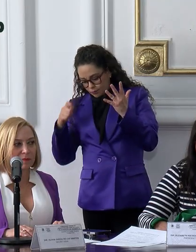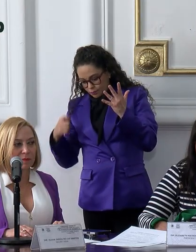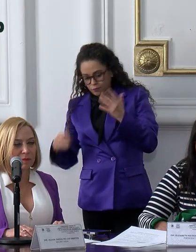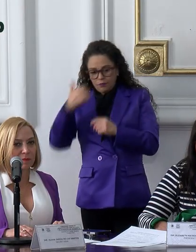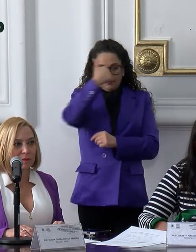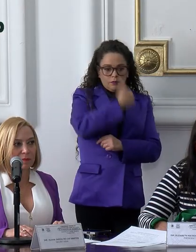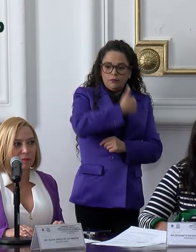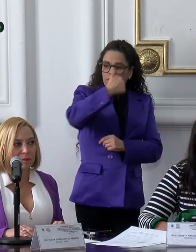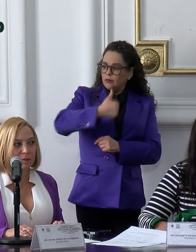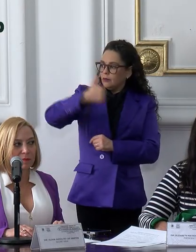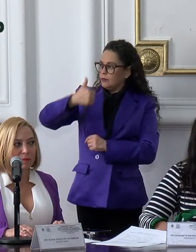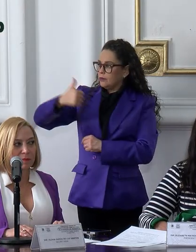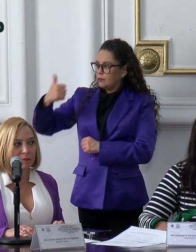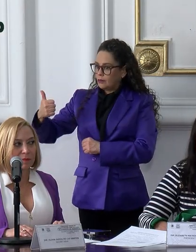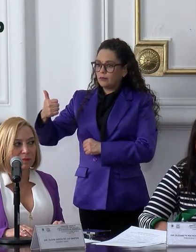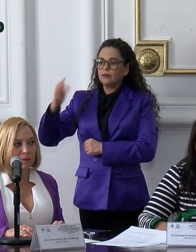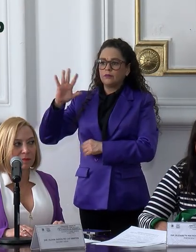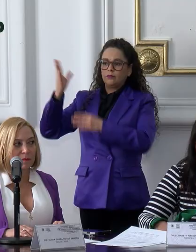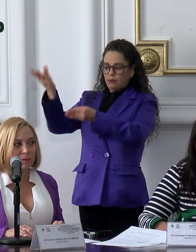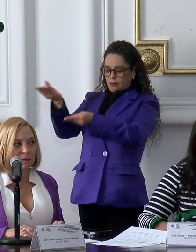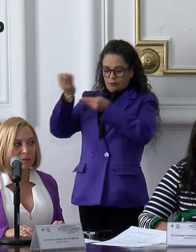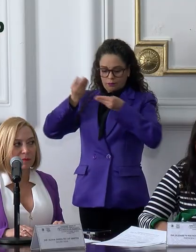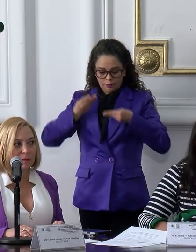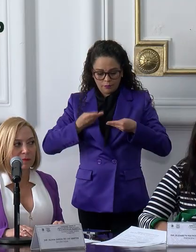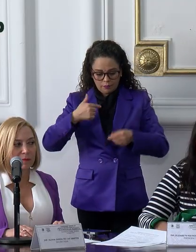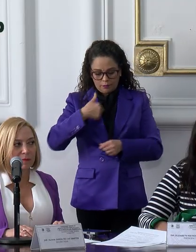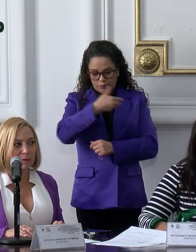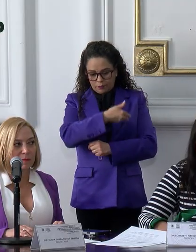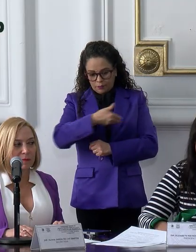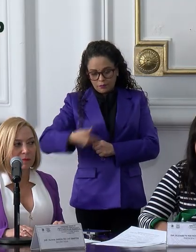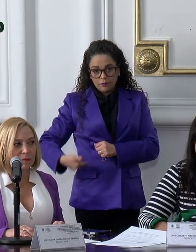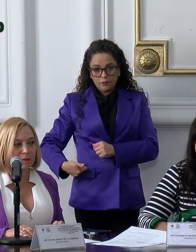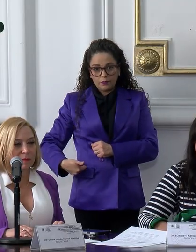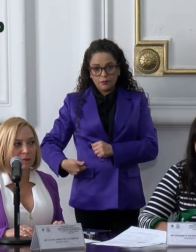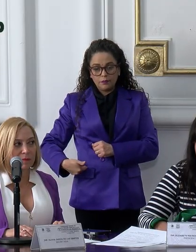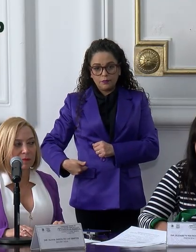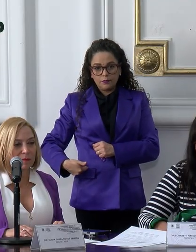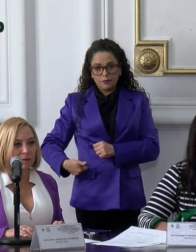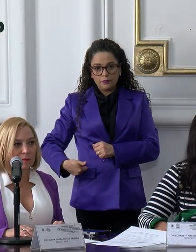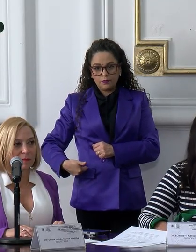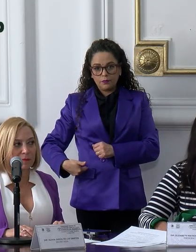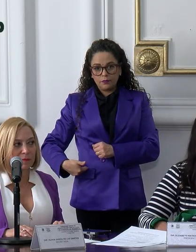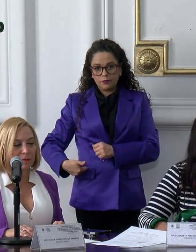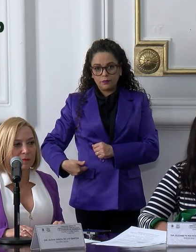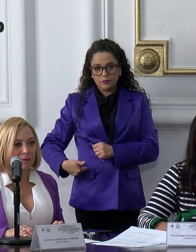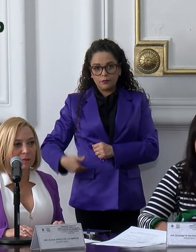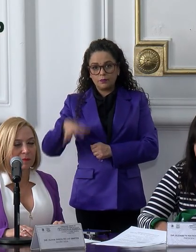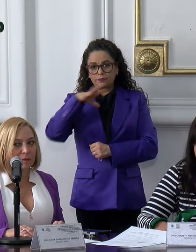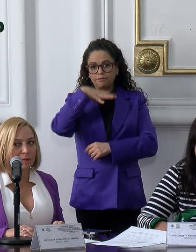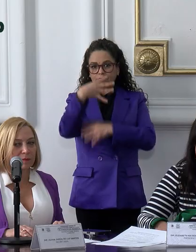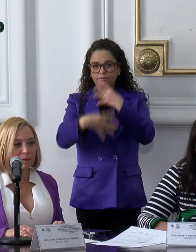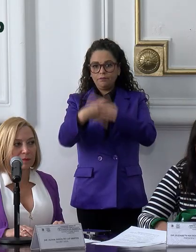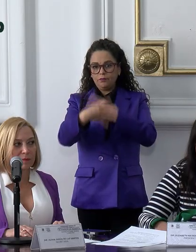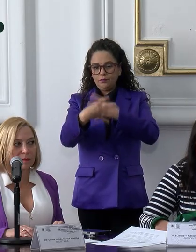células de evaluación remitidas a la presidencia de este órgano colegiado. En ese sentido, se da cuenta de que se recibieron 14